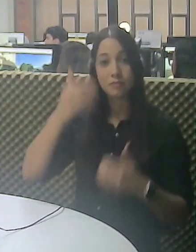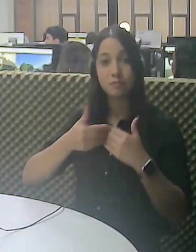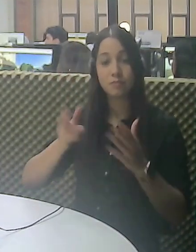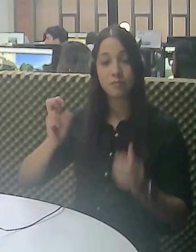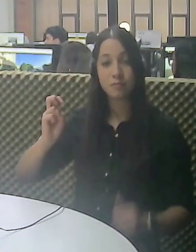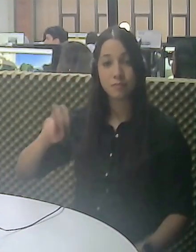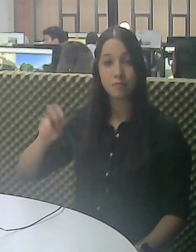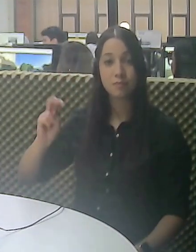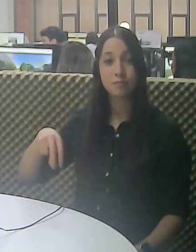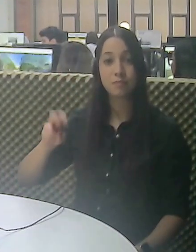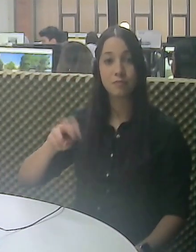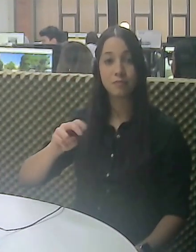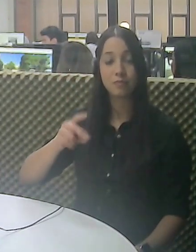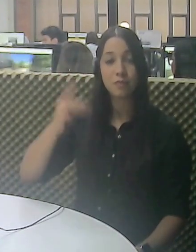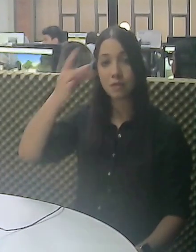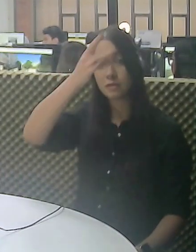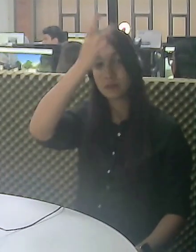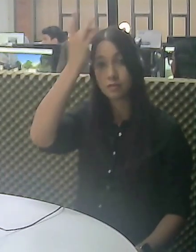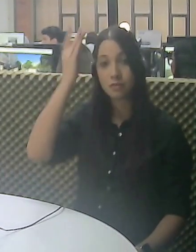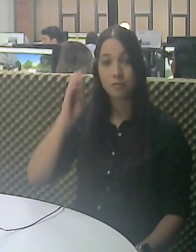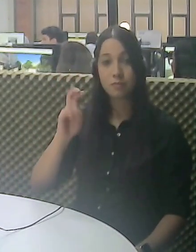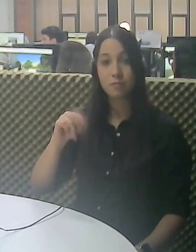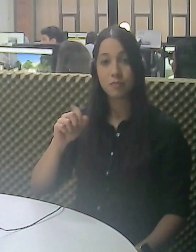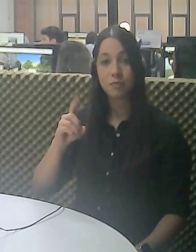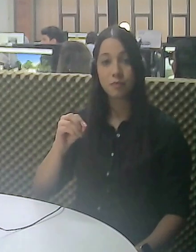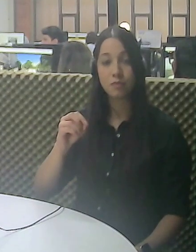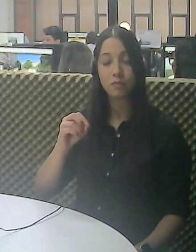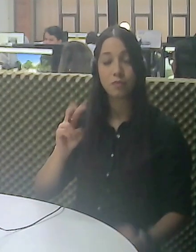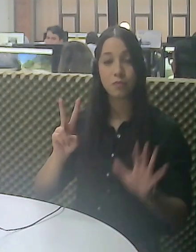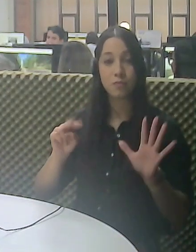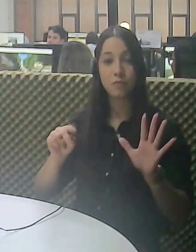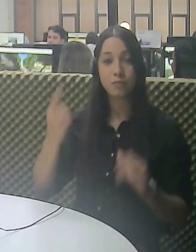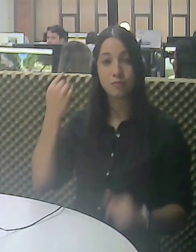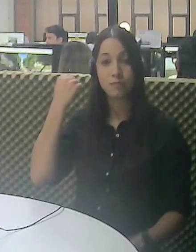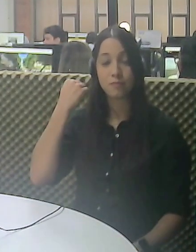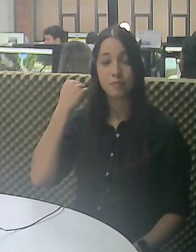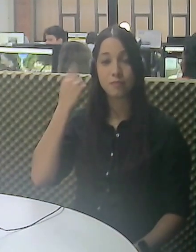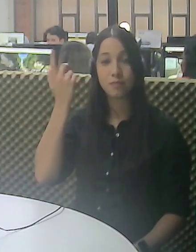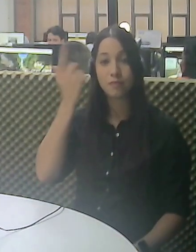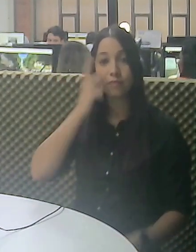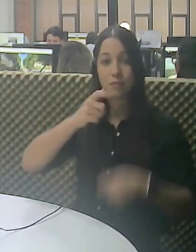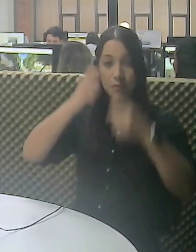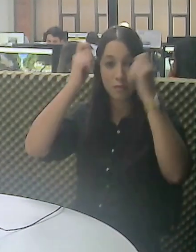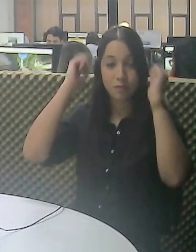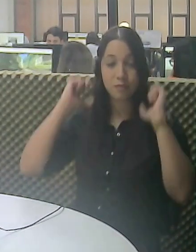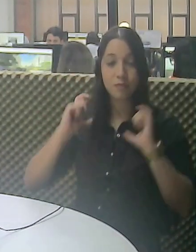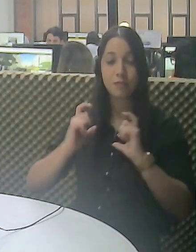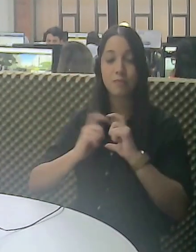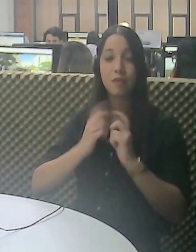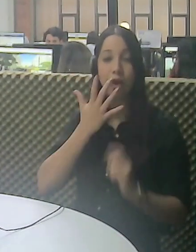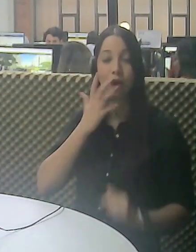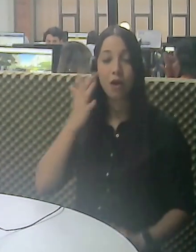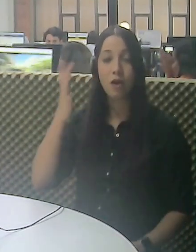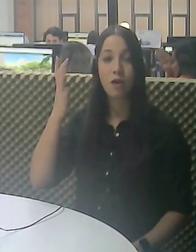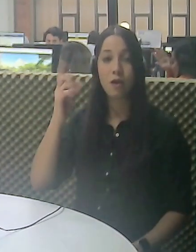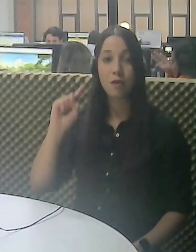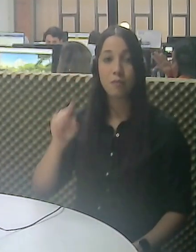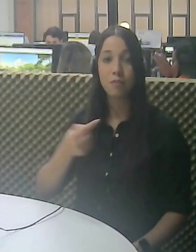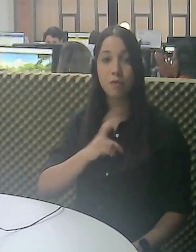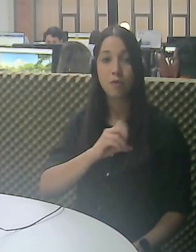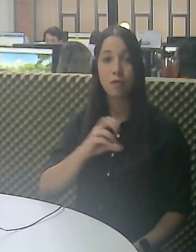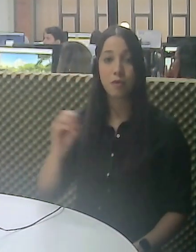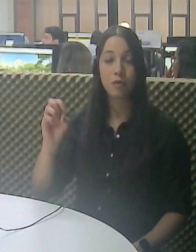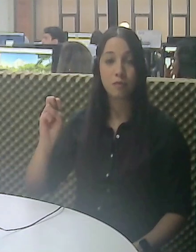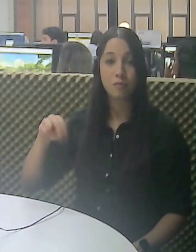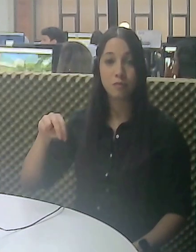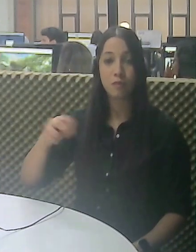Atletismo, realizado em São Bernardo do Campo no último fim de semana. O atleta conquistou medalhas de ouro na prova de 1.500 metros